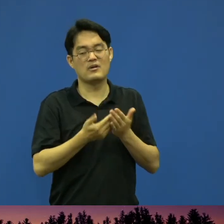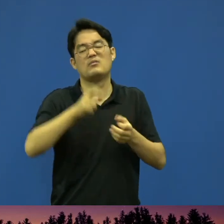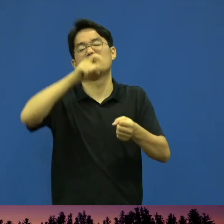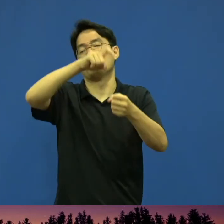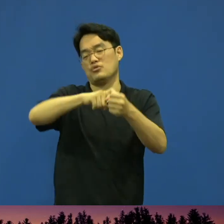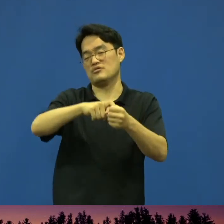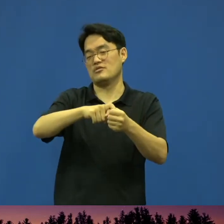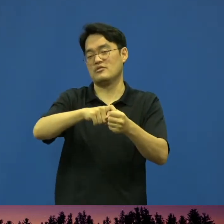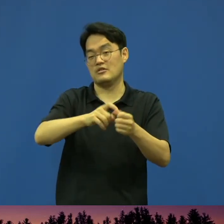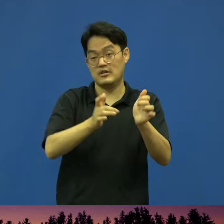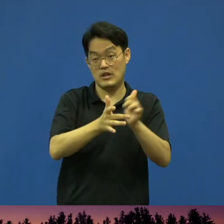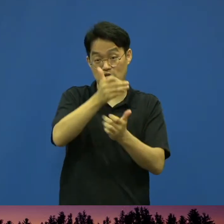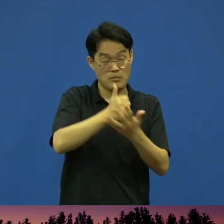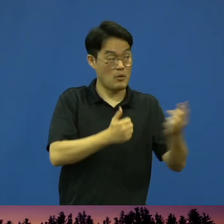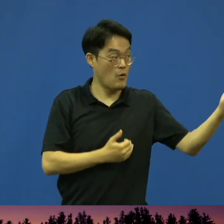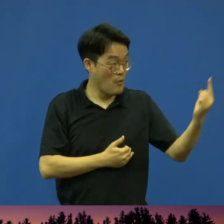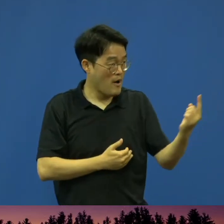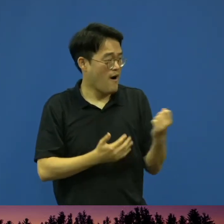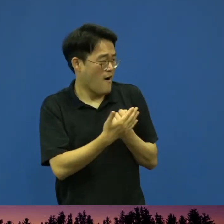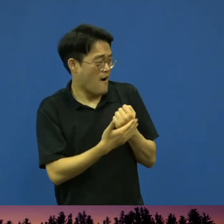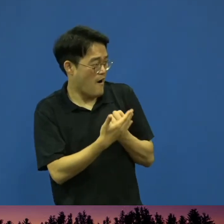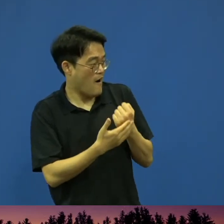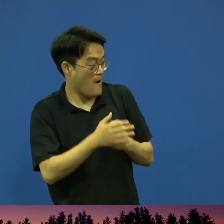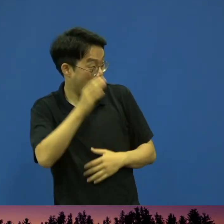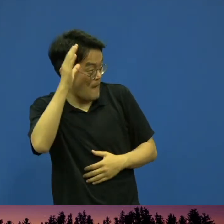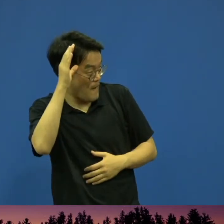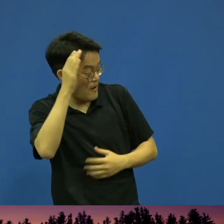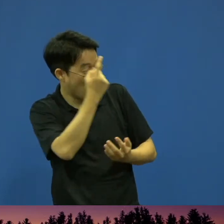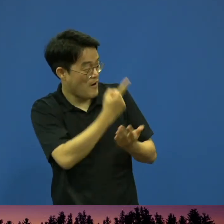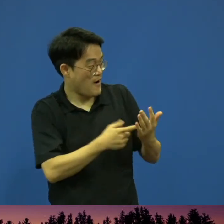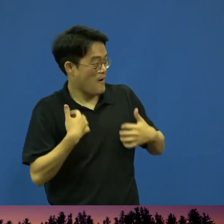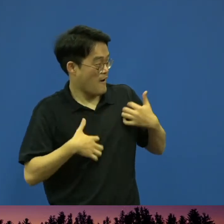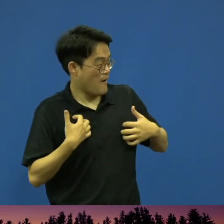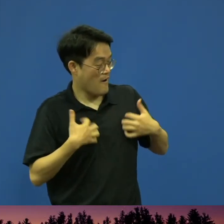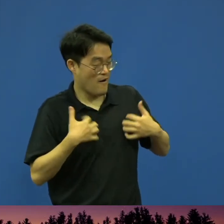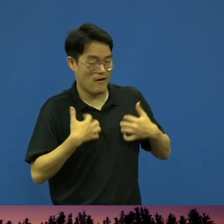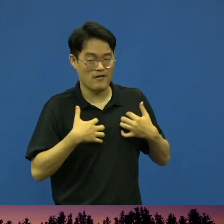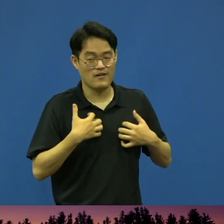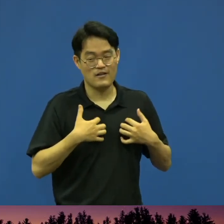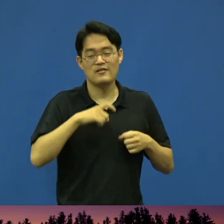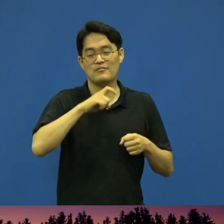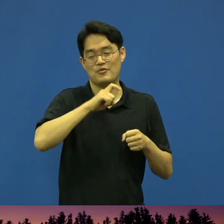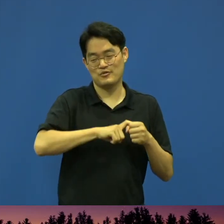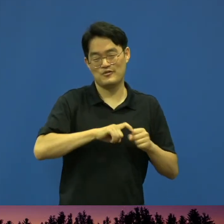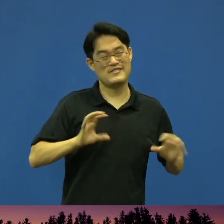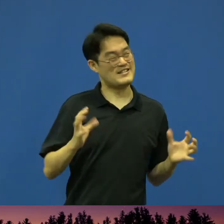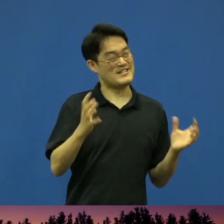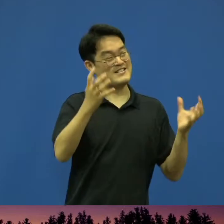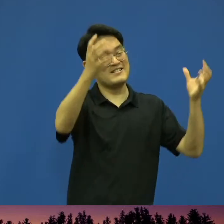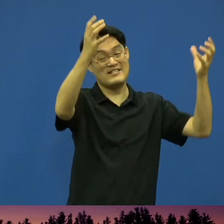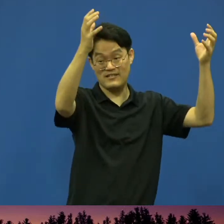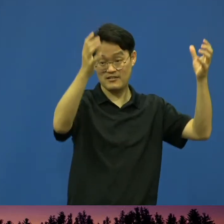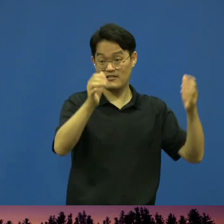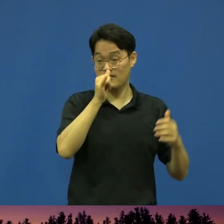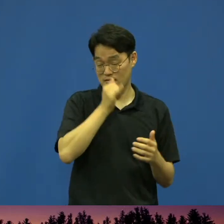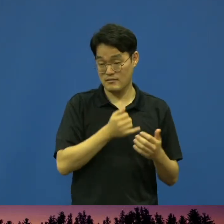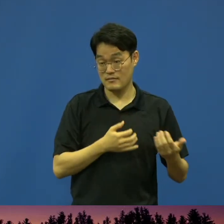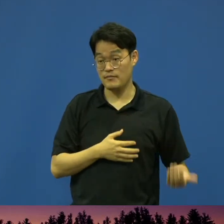은혜를 기대하며 예수님을 환영하며 오늘 본문도 맞이합니다. 그런데 우리가 잘 알고